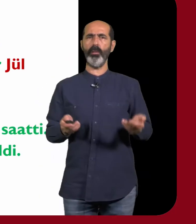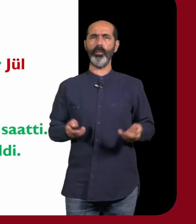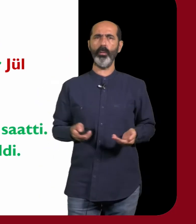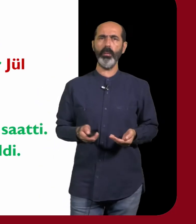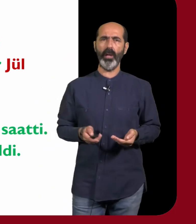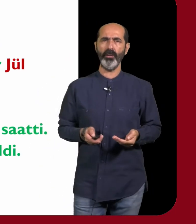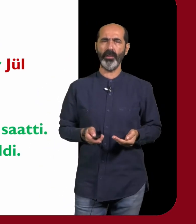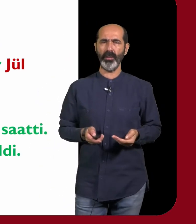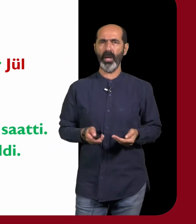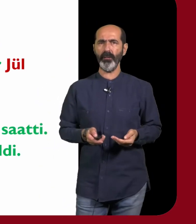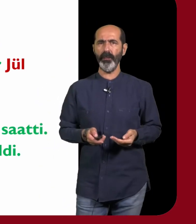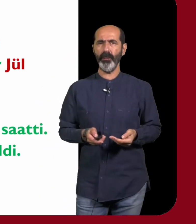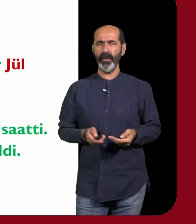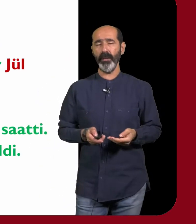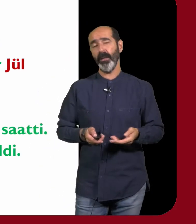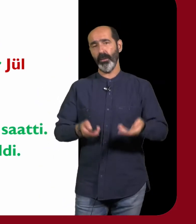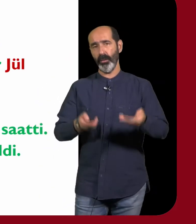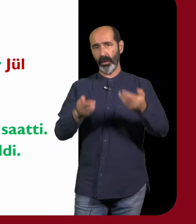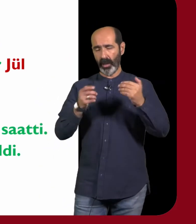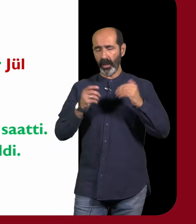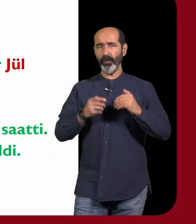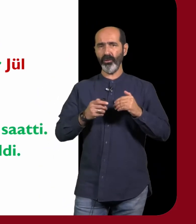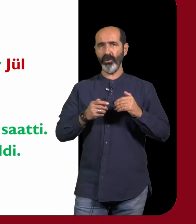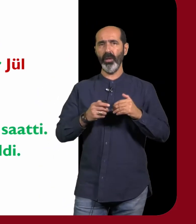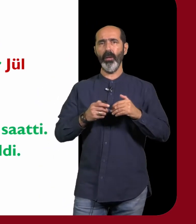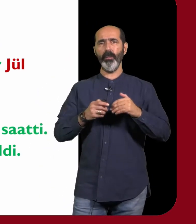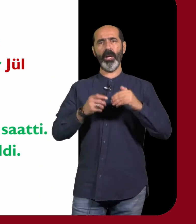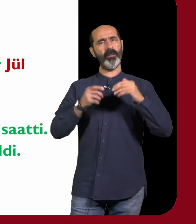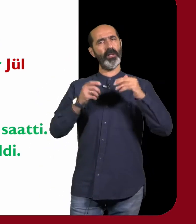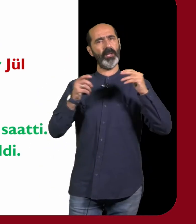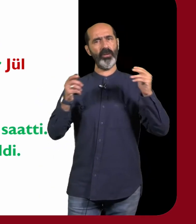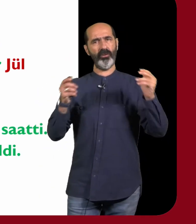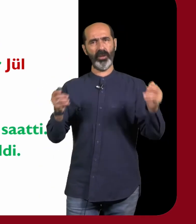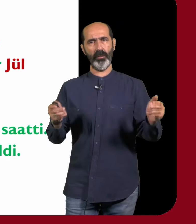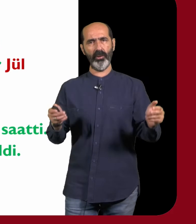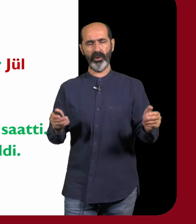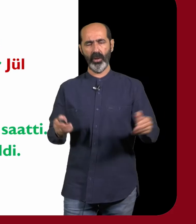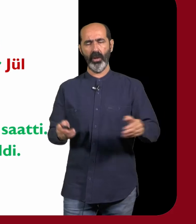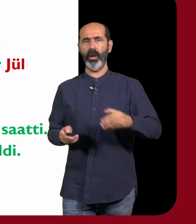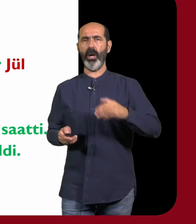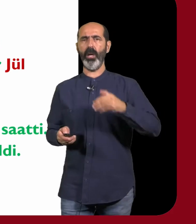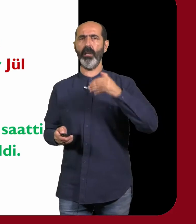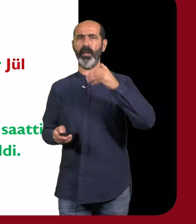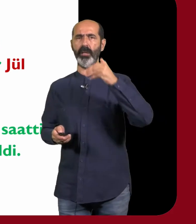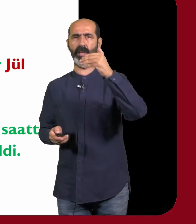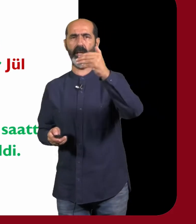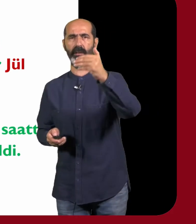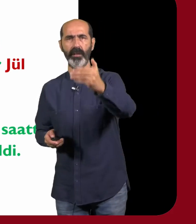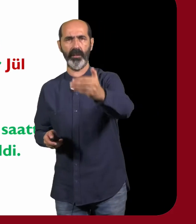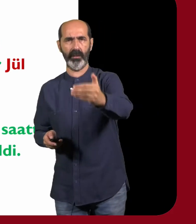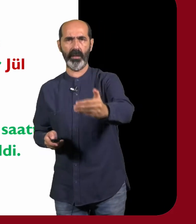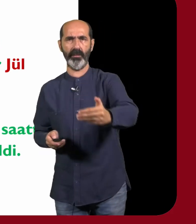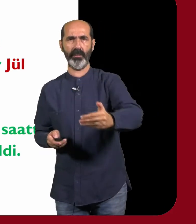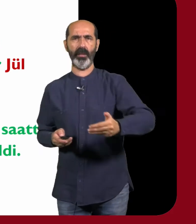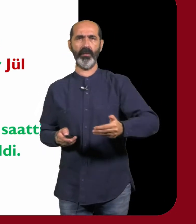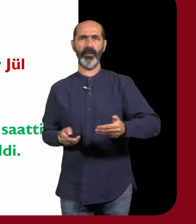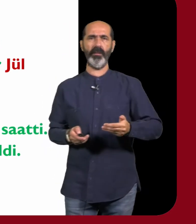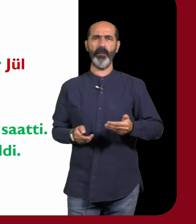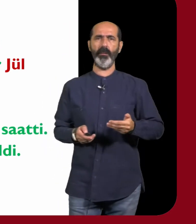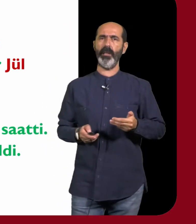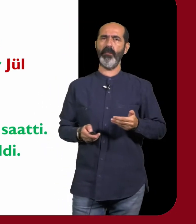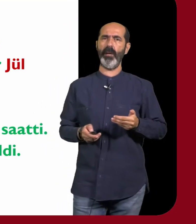onların kullandığı takvimle almış biraz da geliştirmiş aylara kendi